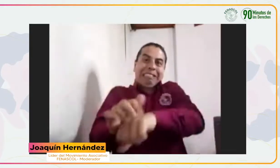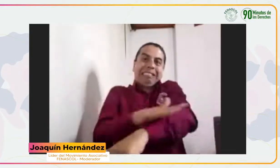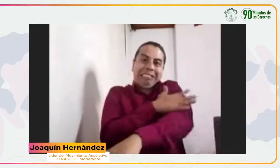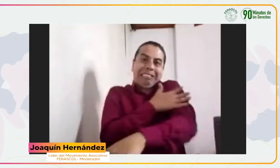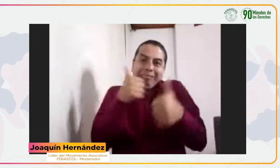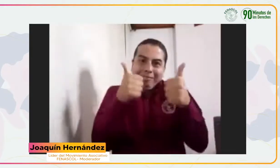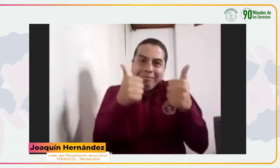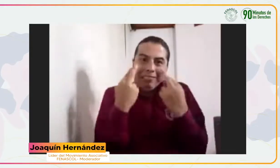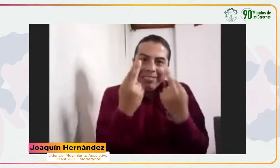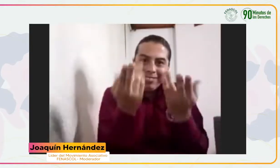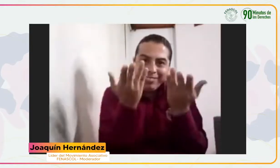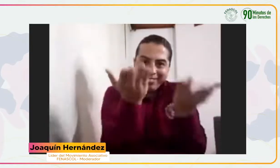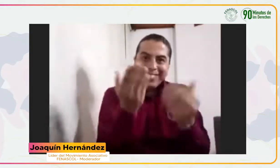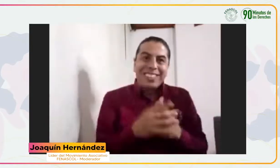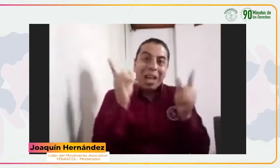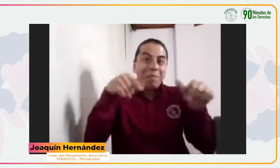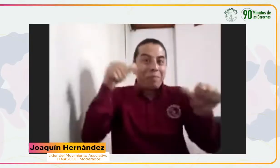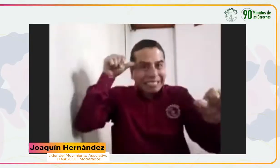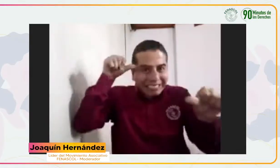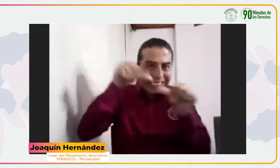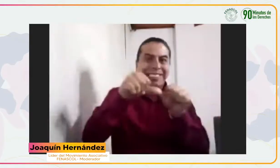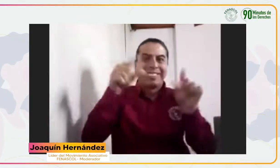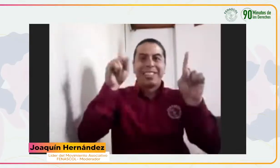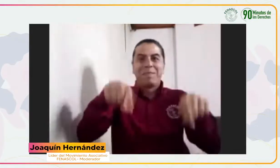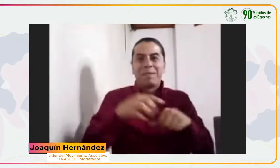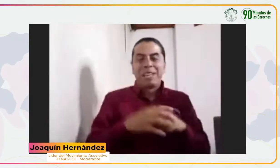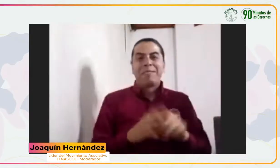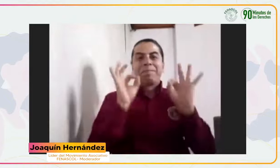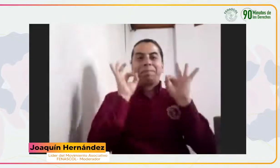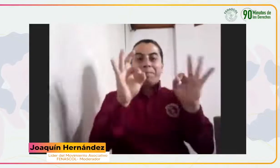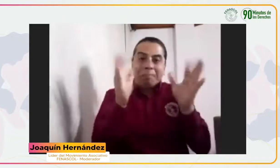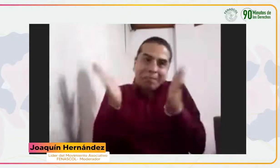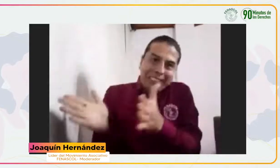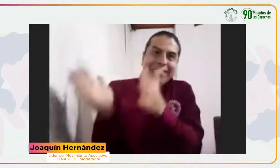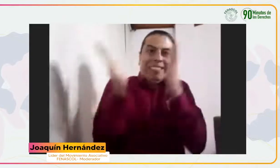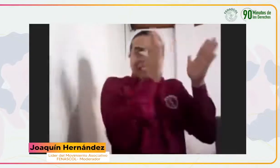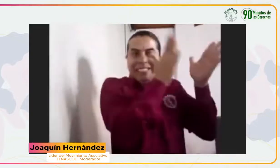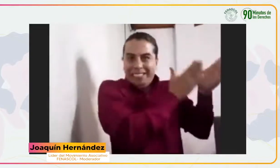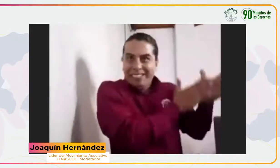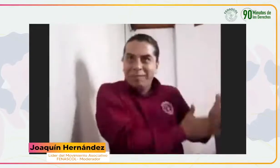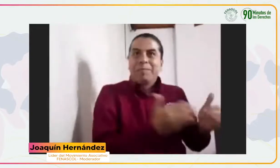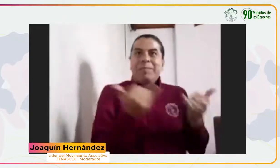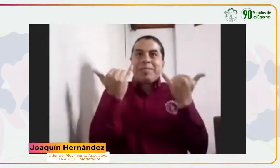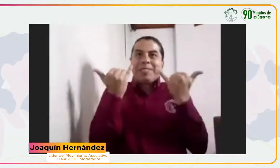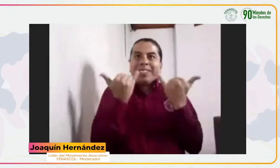es también reconocer esa historia y eso también nos llena de emoción e importante recordarlo,